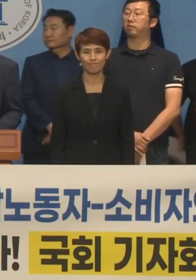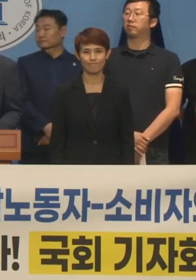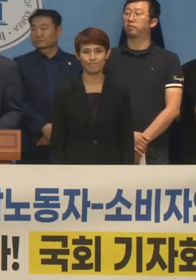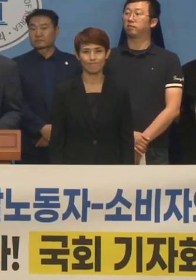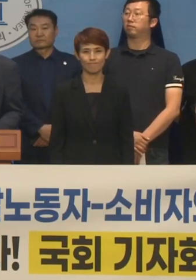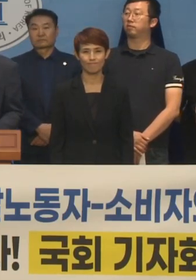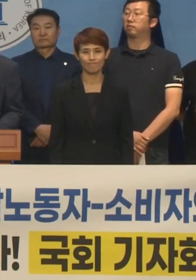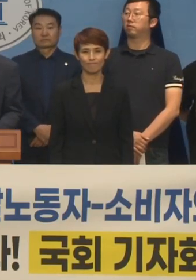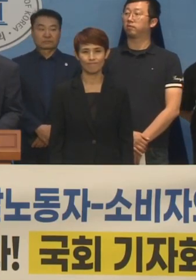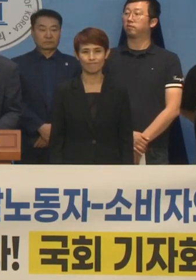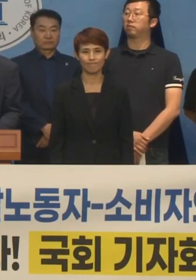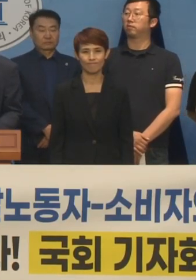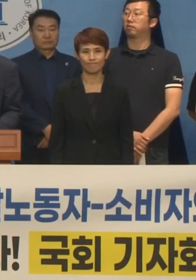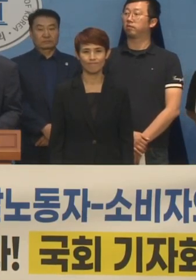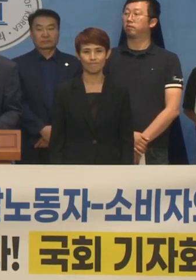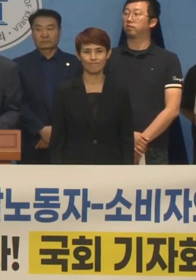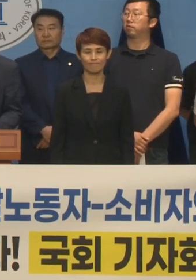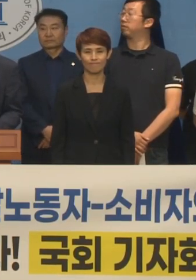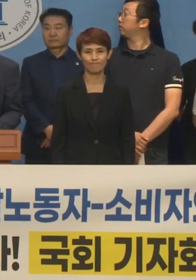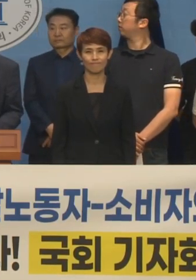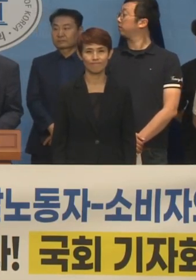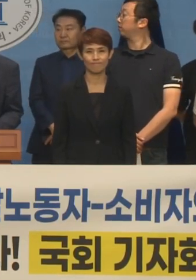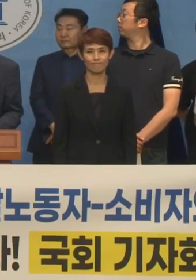안 나오는 분이